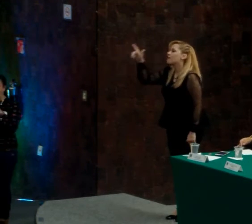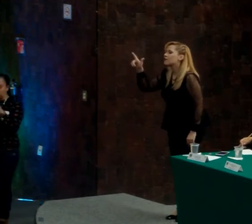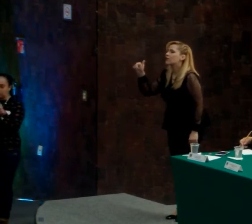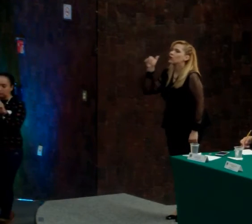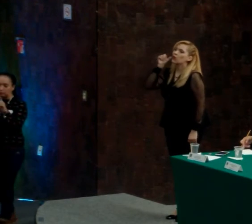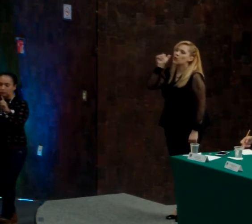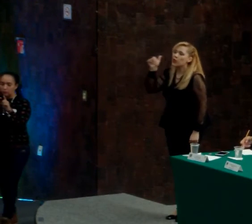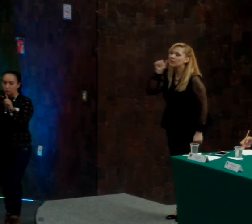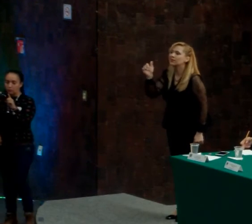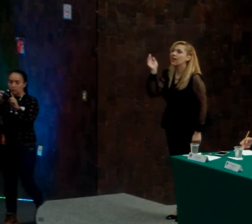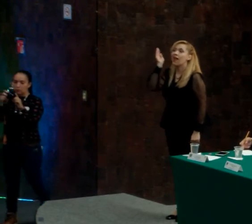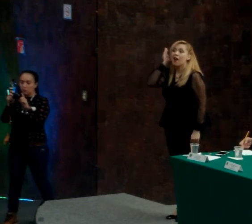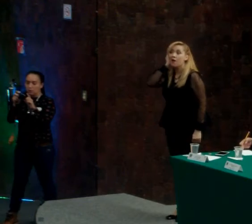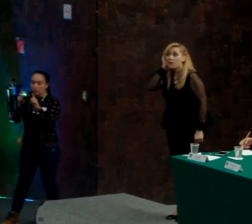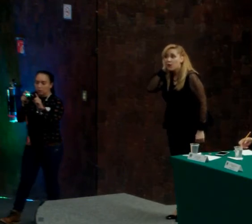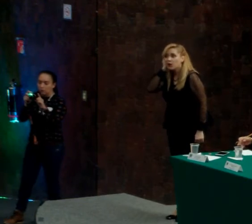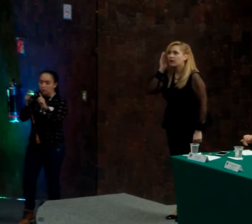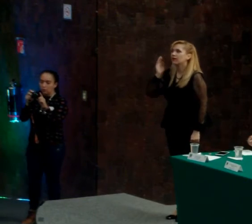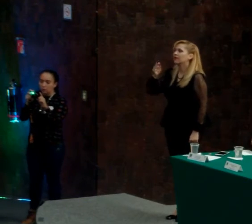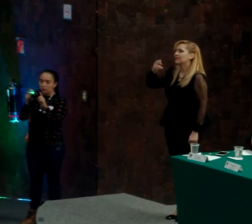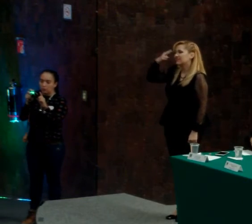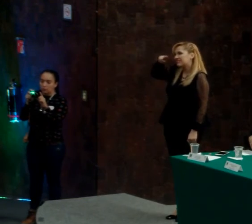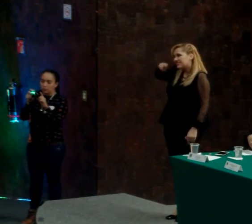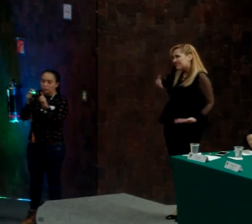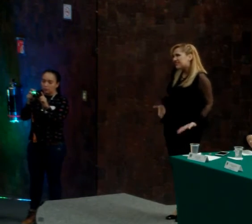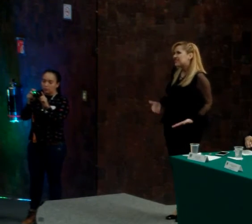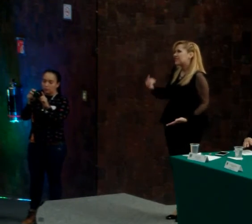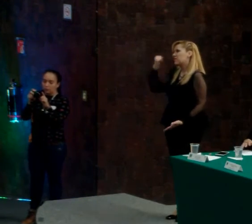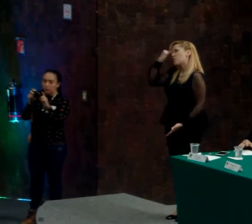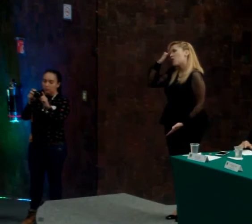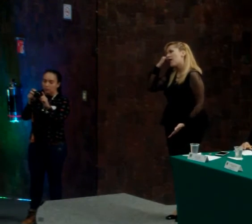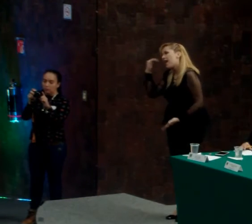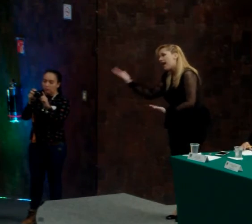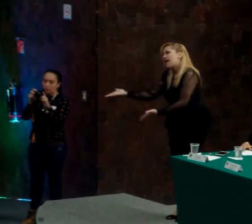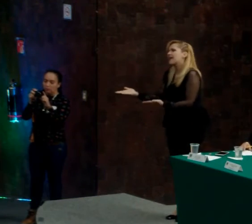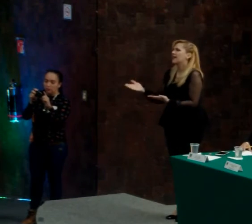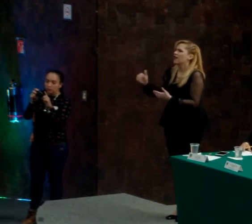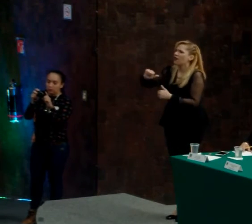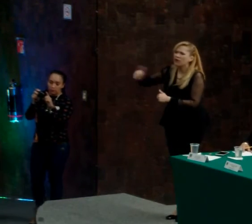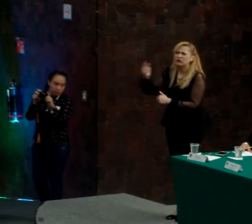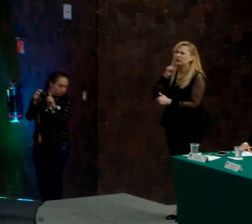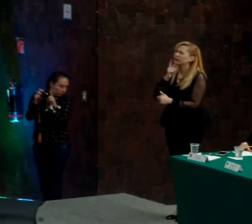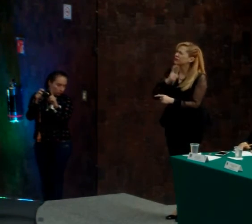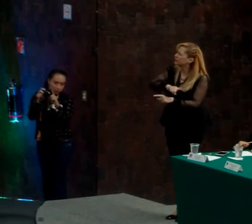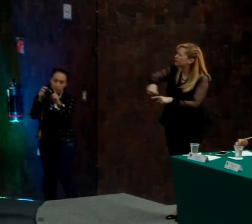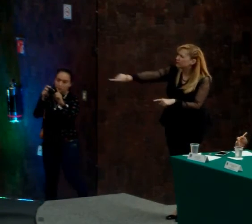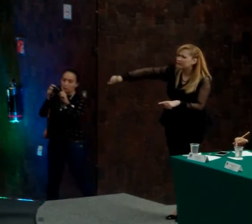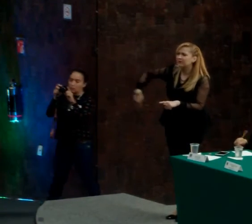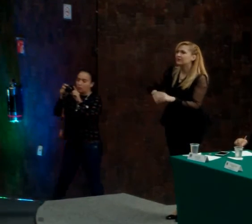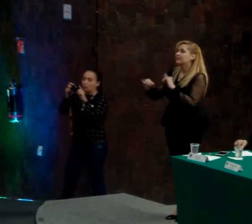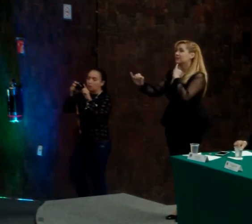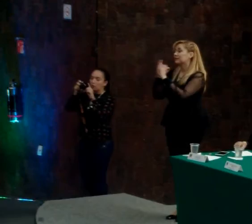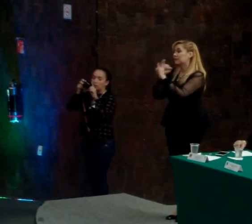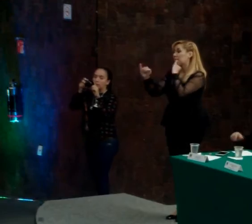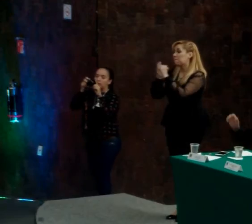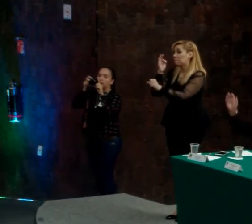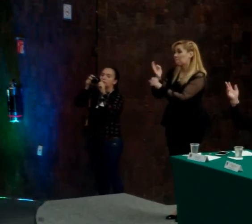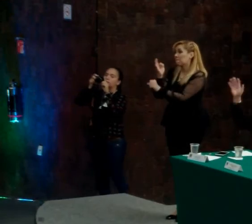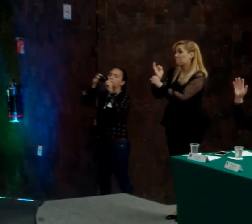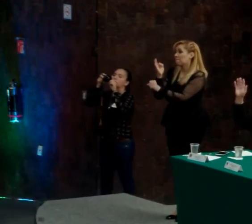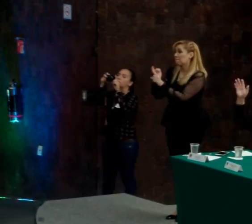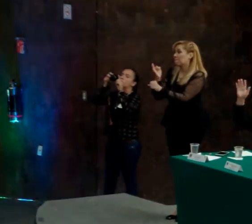a Ramón, a Nidia, a Julián y a muchos otros, a los intérpretes que